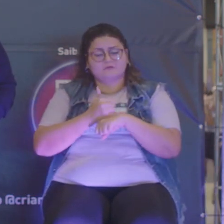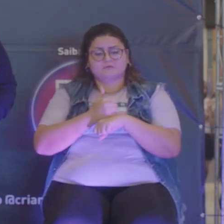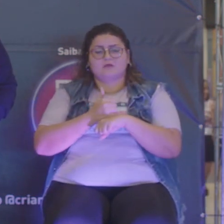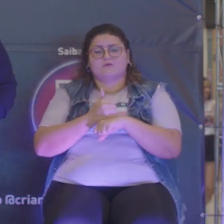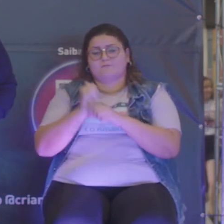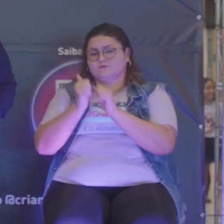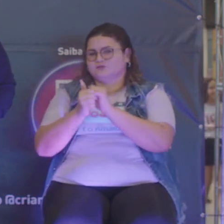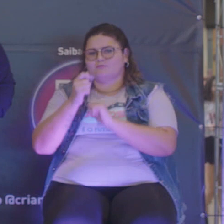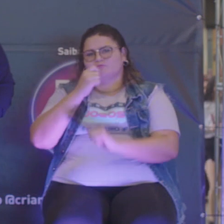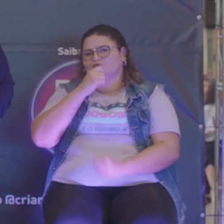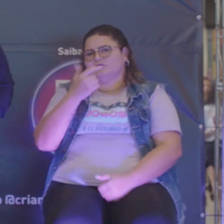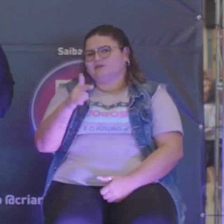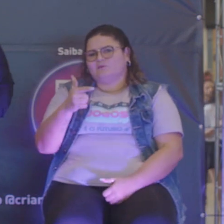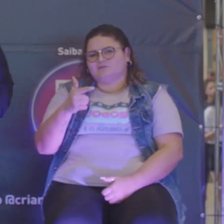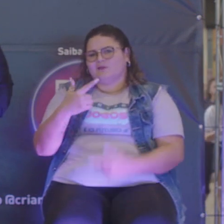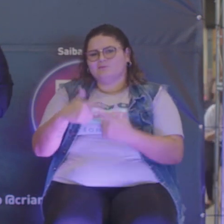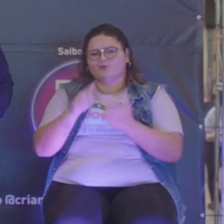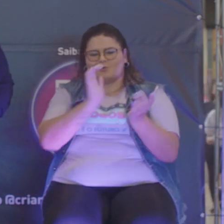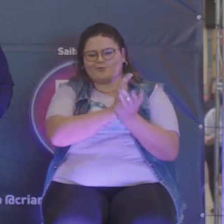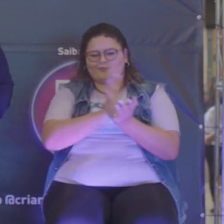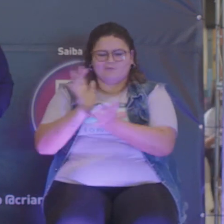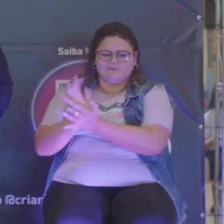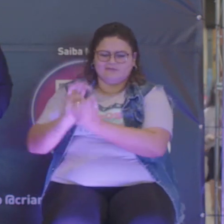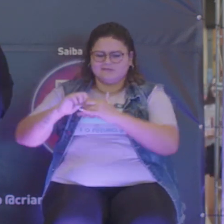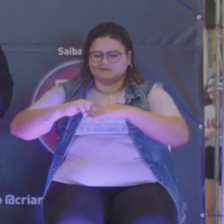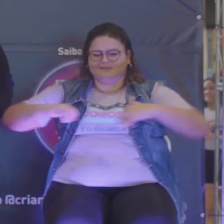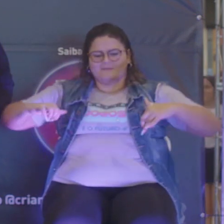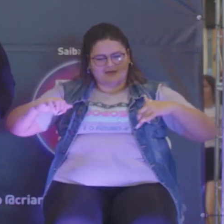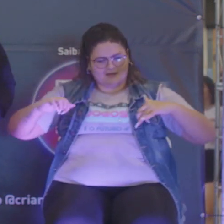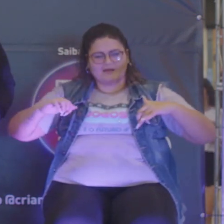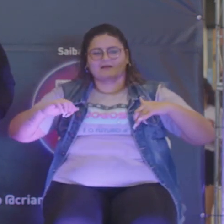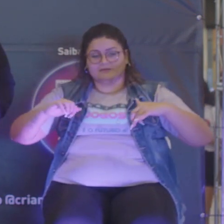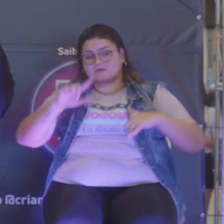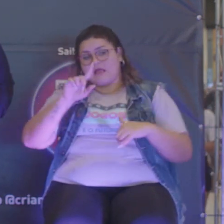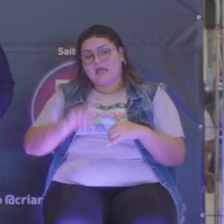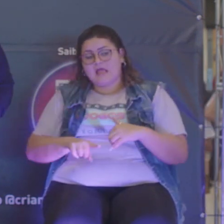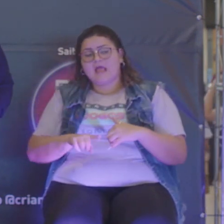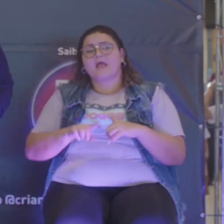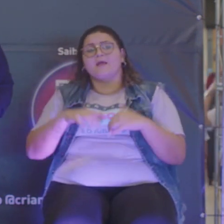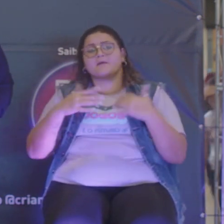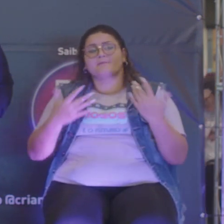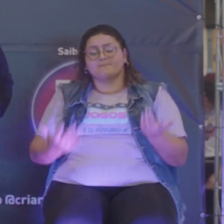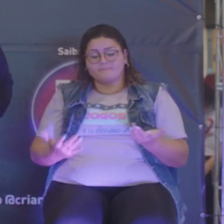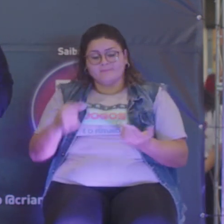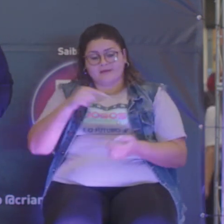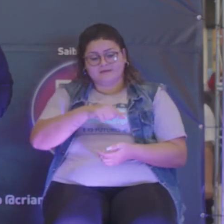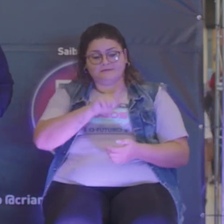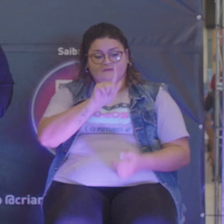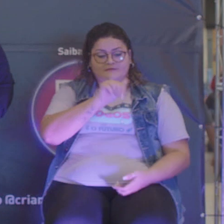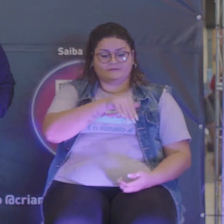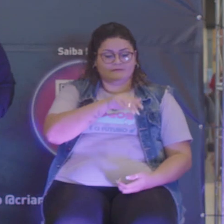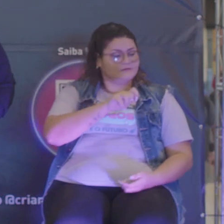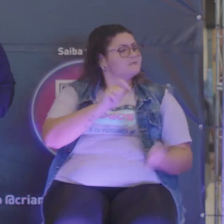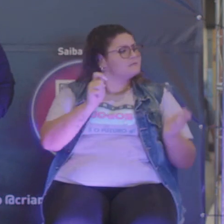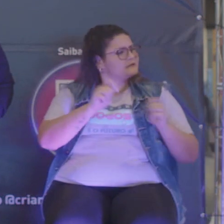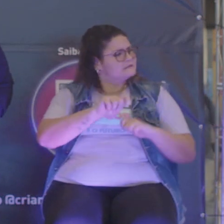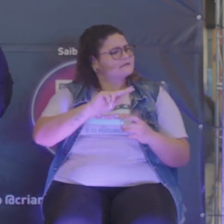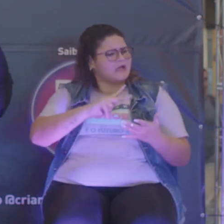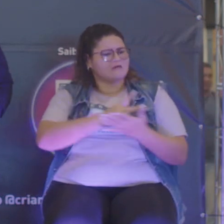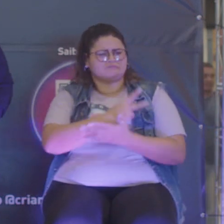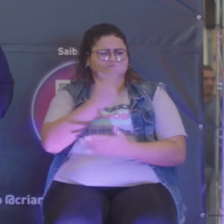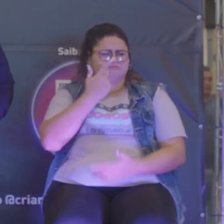não tem isso, né? Não tem como mulheres e homens jogarem juntos, mas no game isso é possível. Pessoas com deficiência têm muito